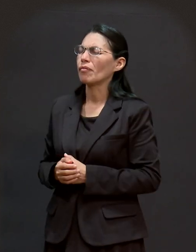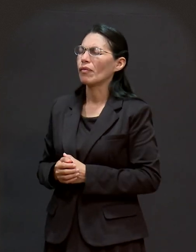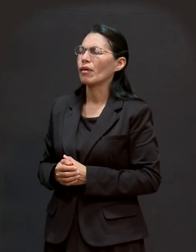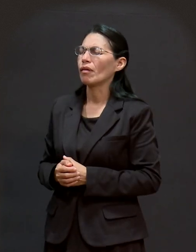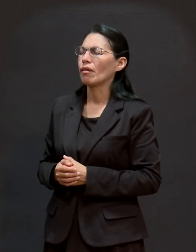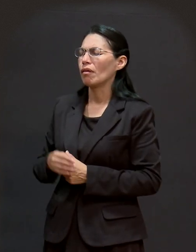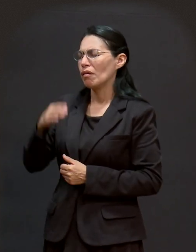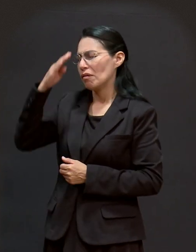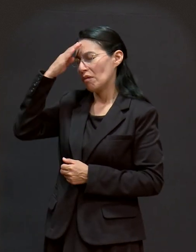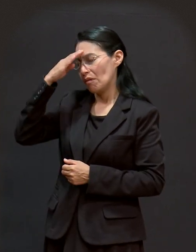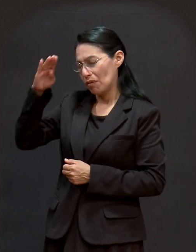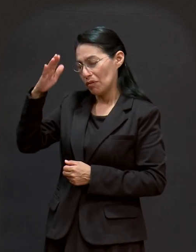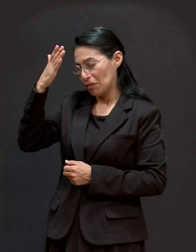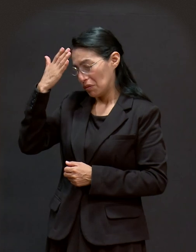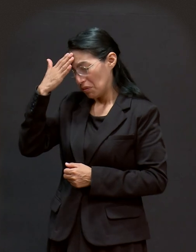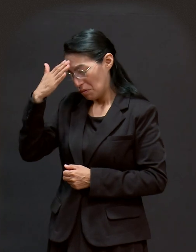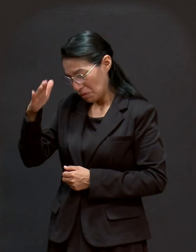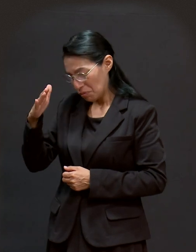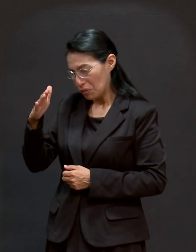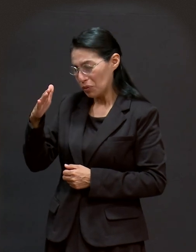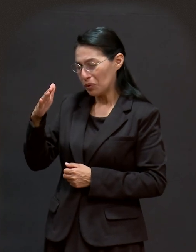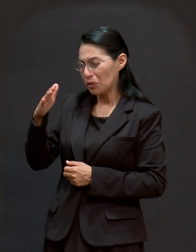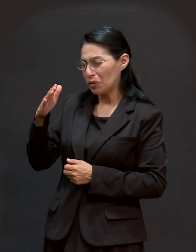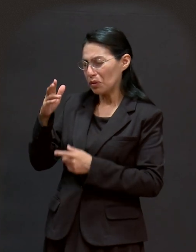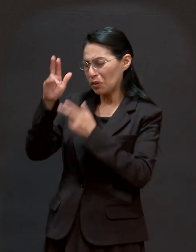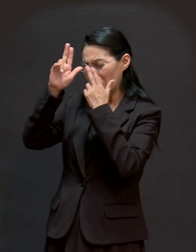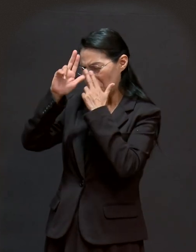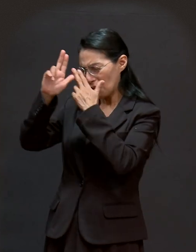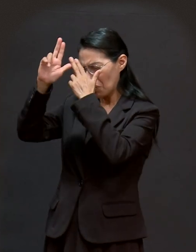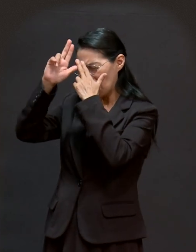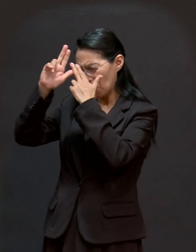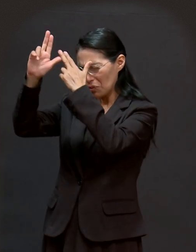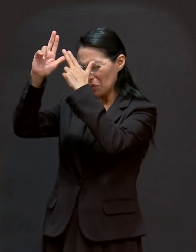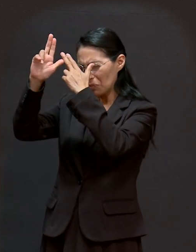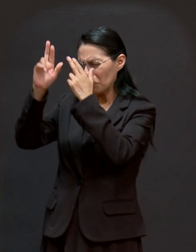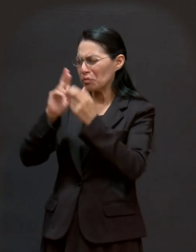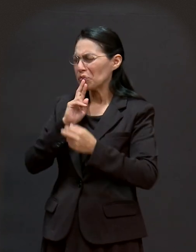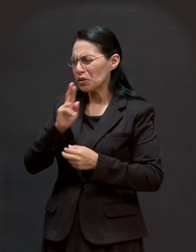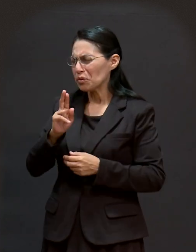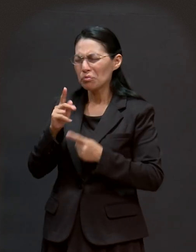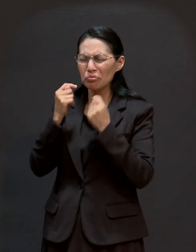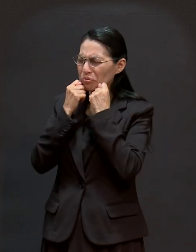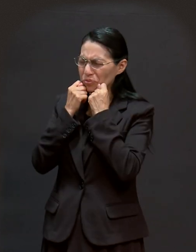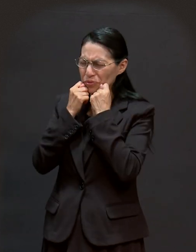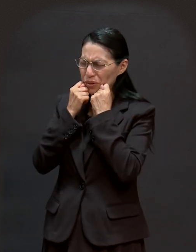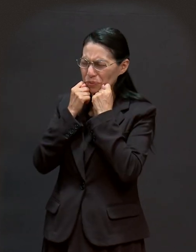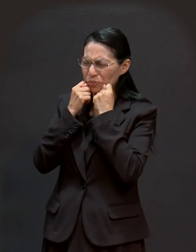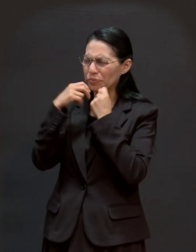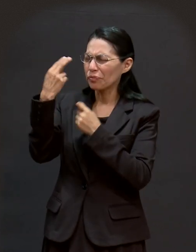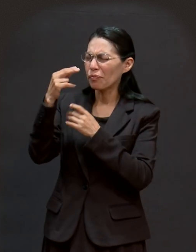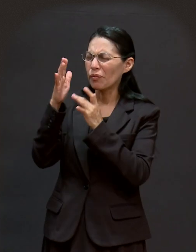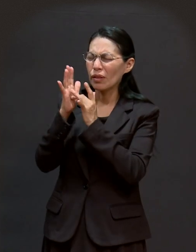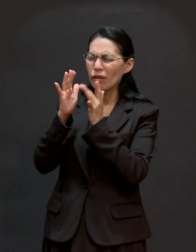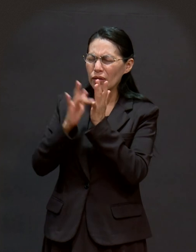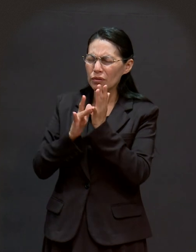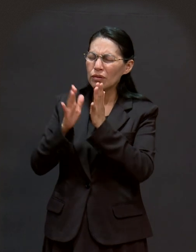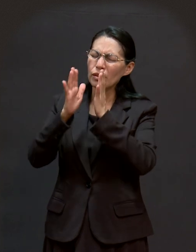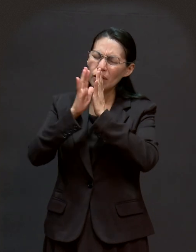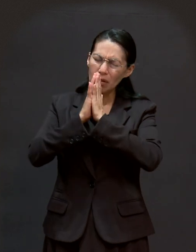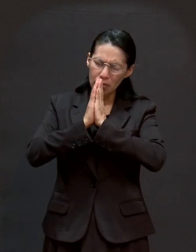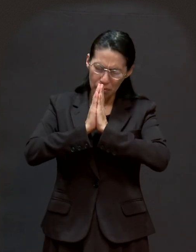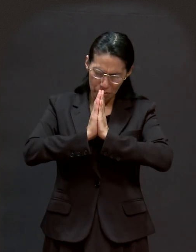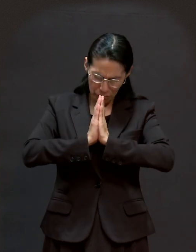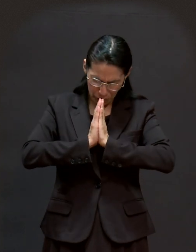sabemos y te honramos no importa el resultado amén en el nombre de jesús